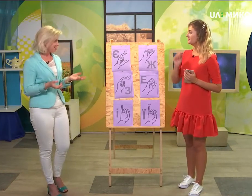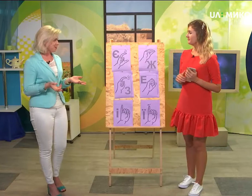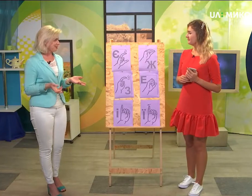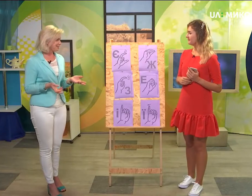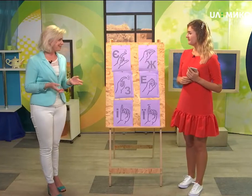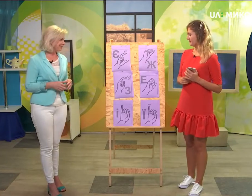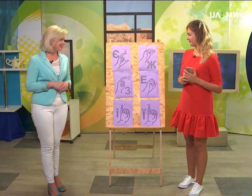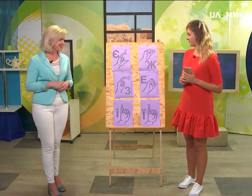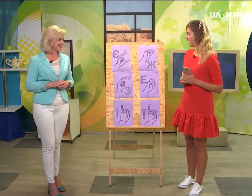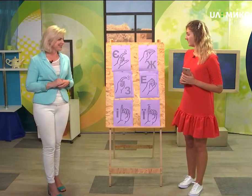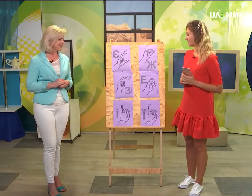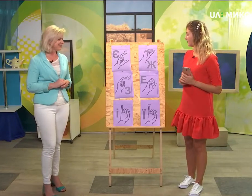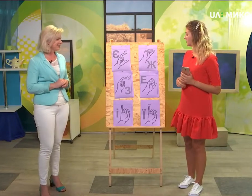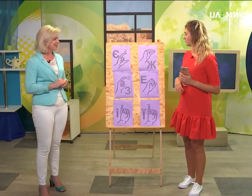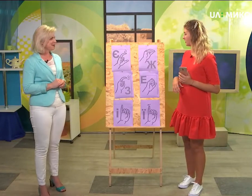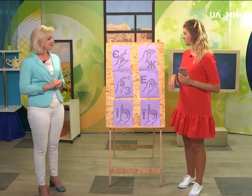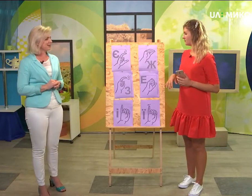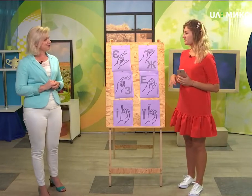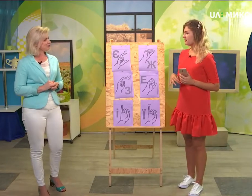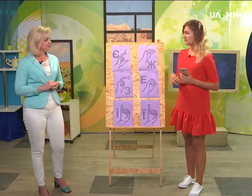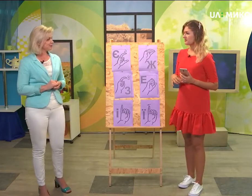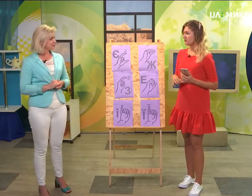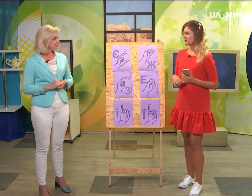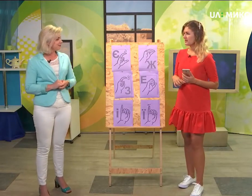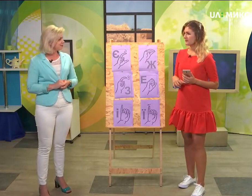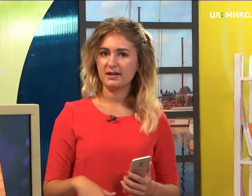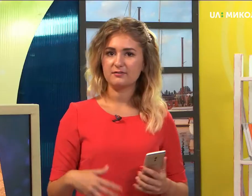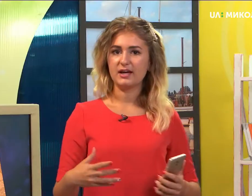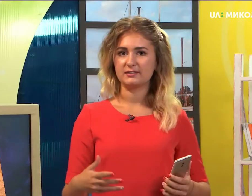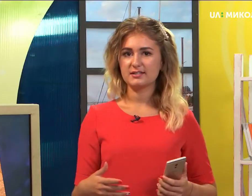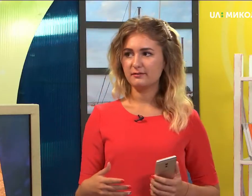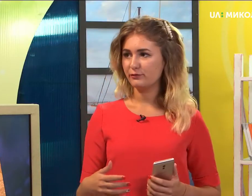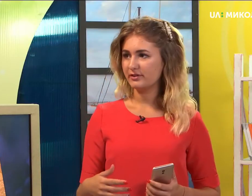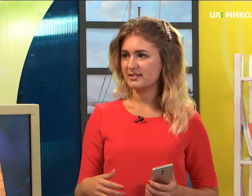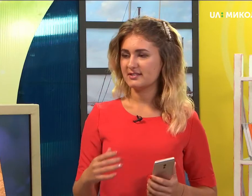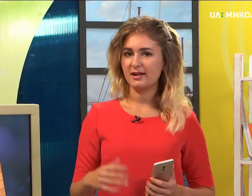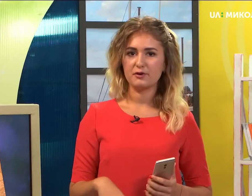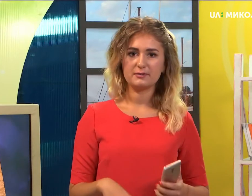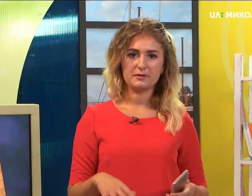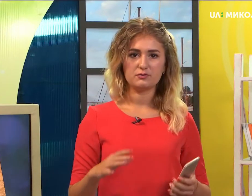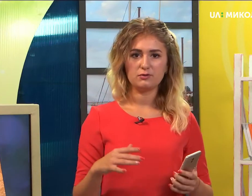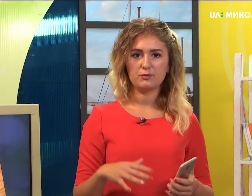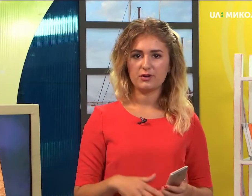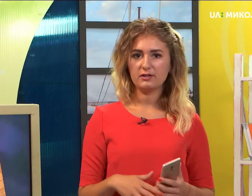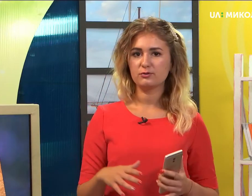дуже корисно також. Так, минулого разу ми з вами познайомилися саме, як вітатися на вулиці. Знаємо, як тепер буде. Доброго ранку,